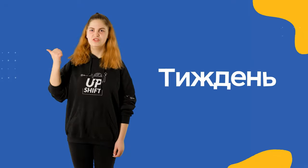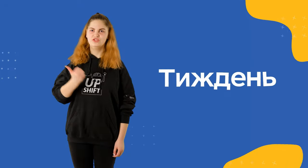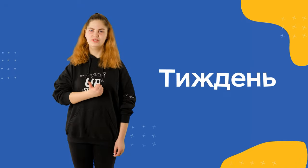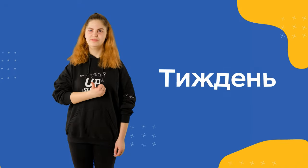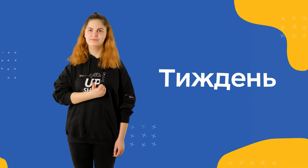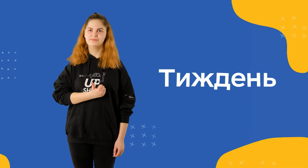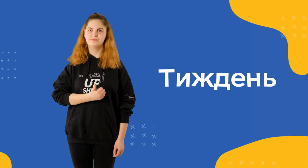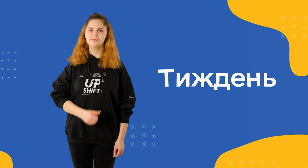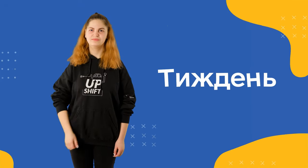Тиждень.